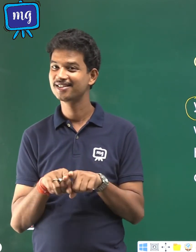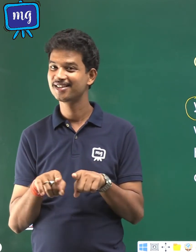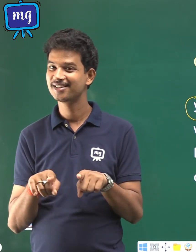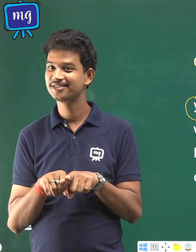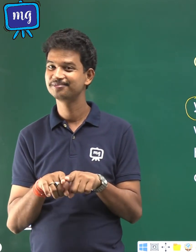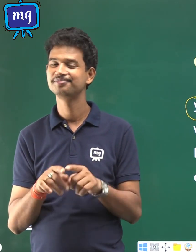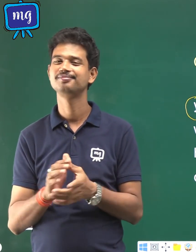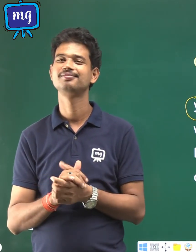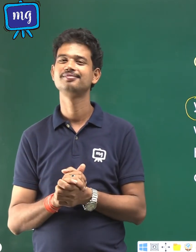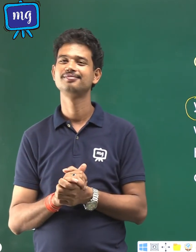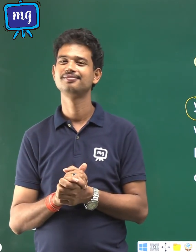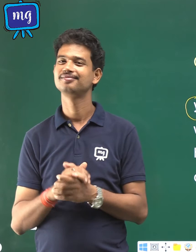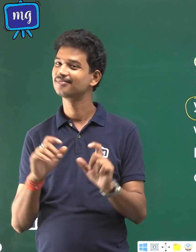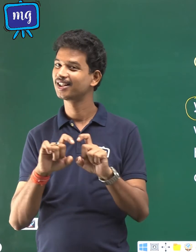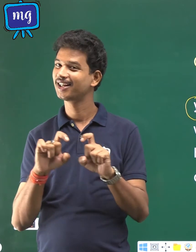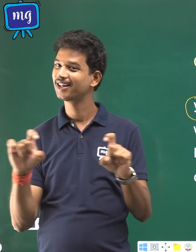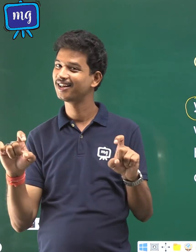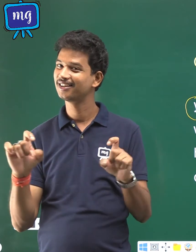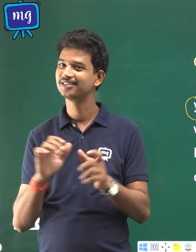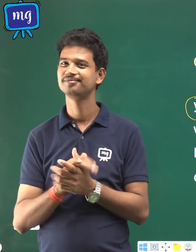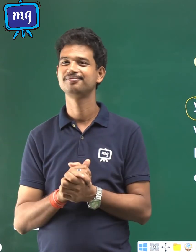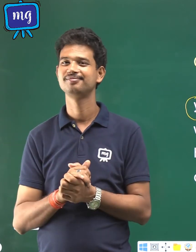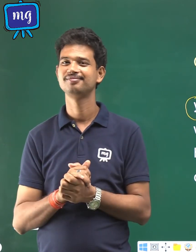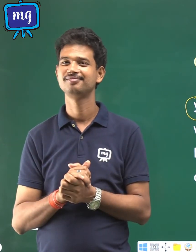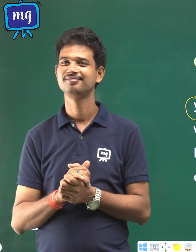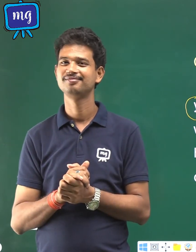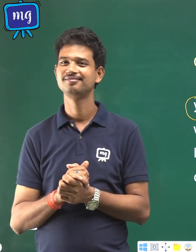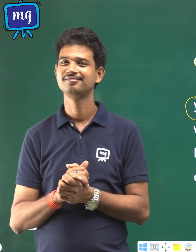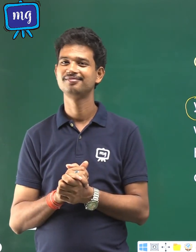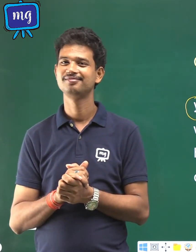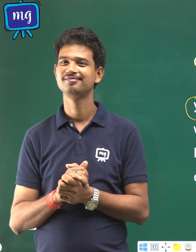बनाया। क्लियर? नाउ